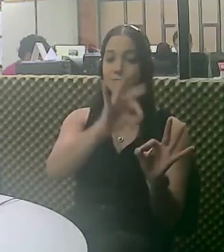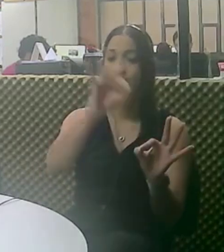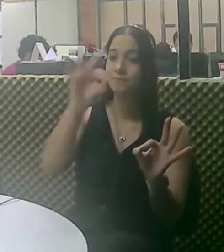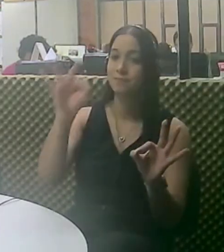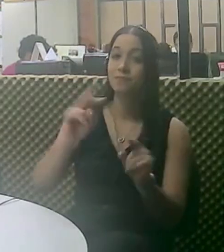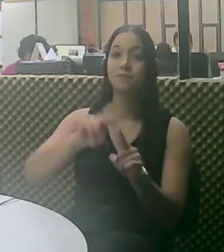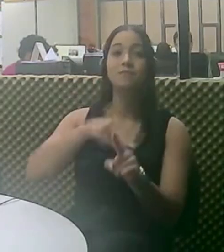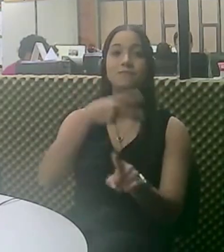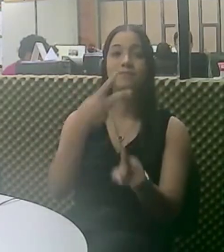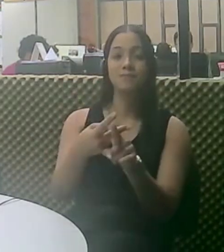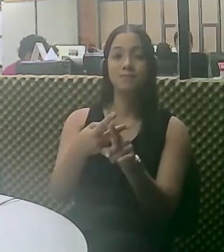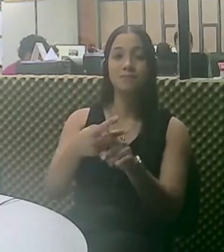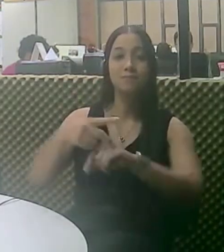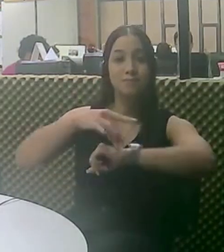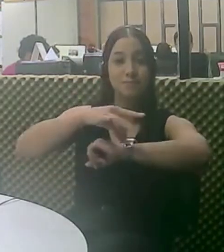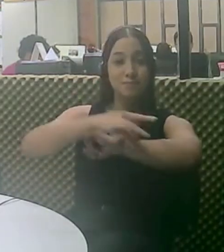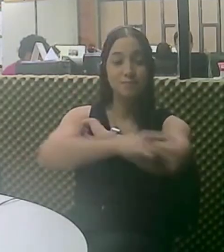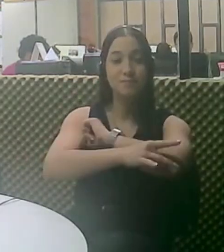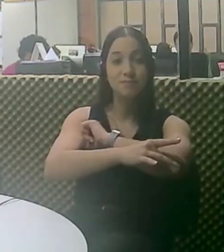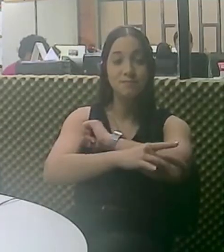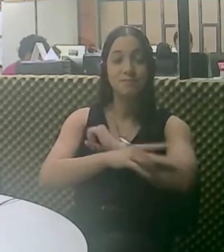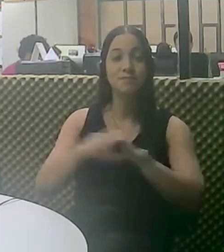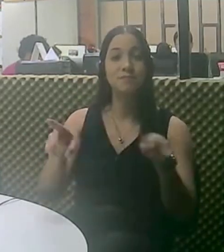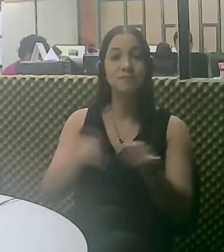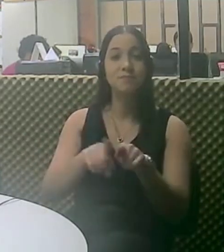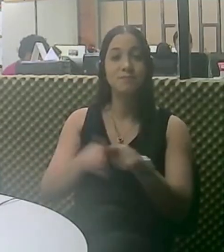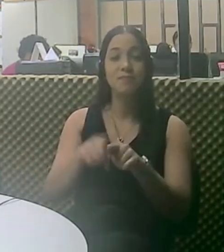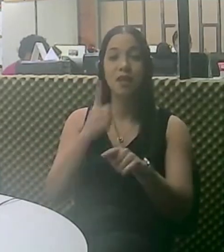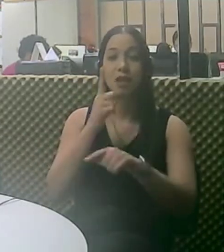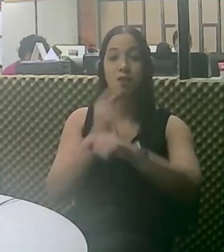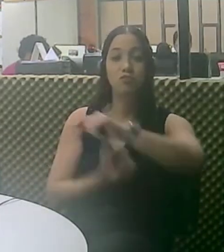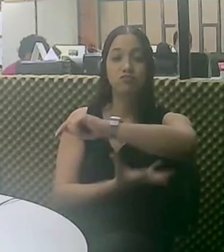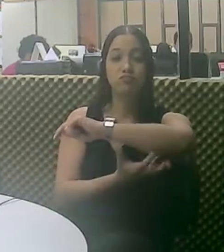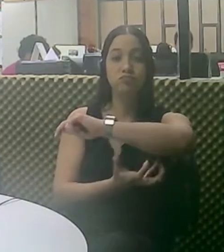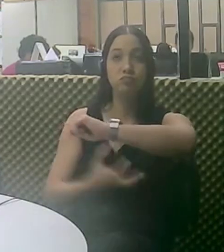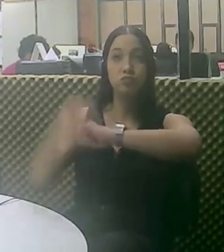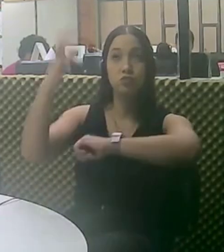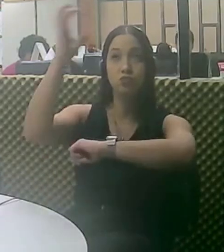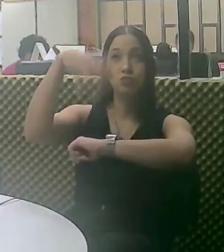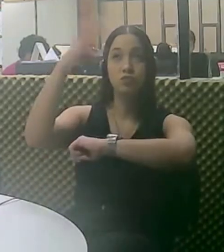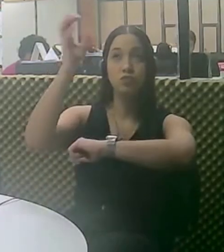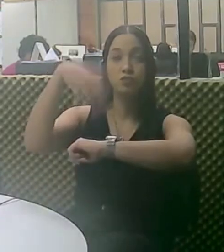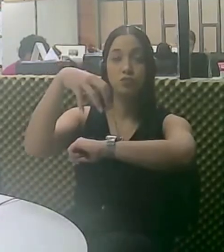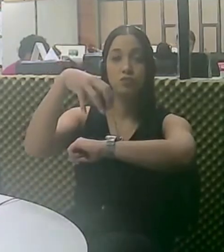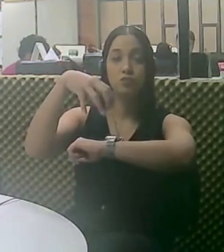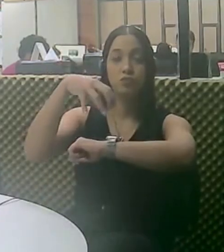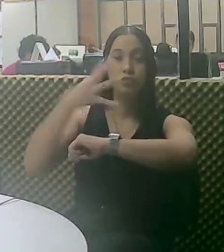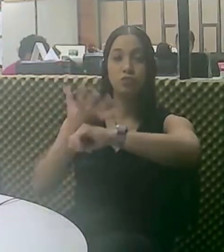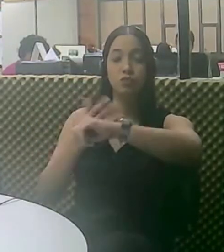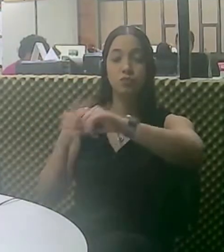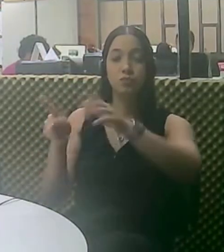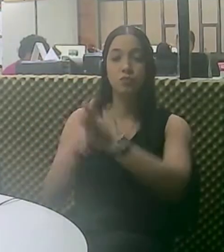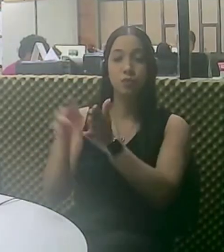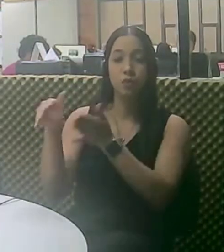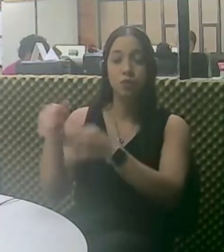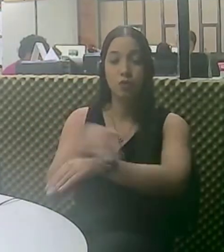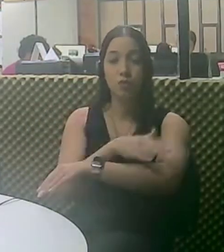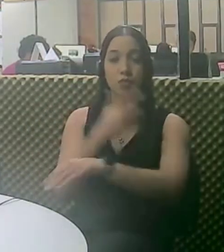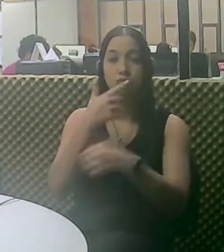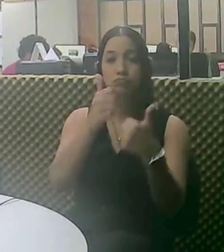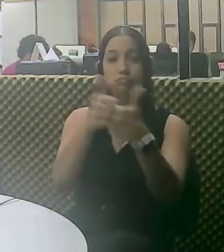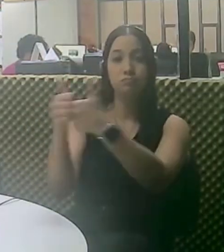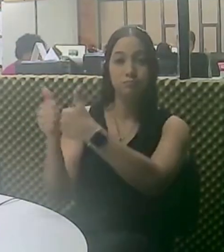foi duplicada, pavimentada e recebeu rede de drenagem pluvial para a captação de água das ruas